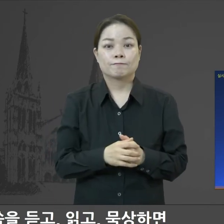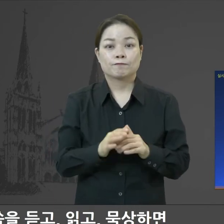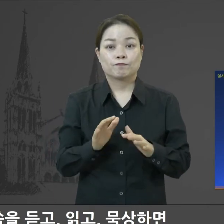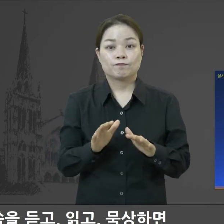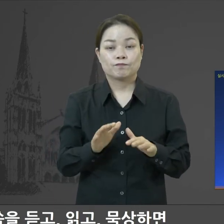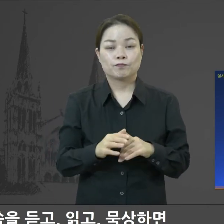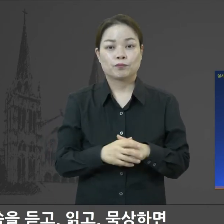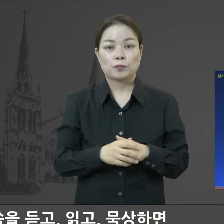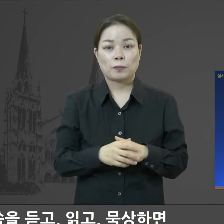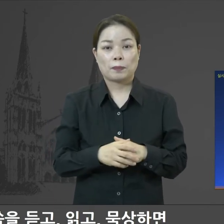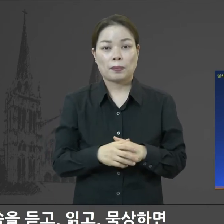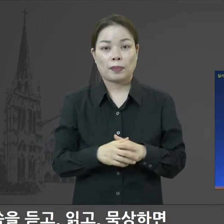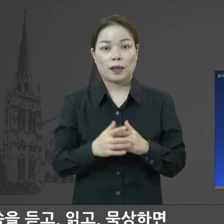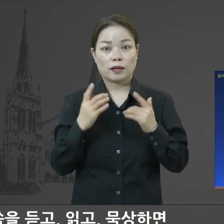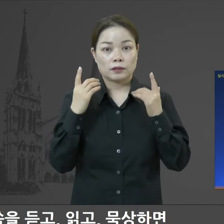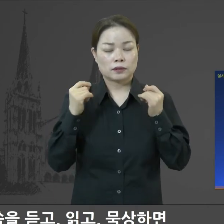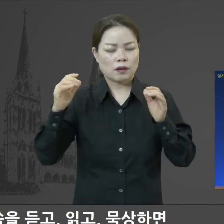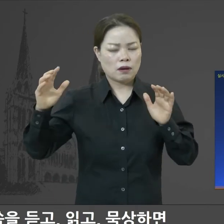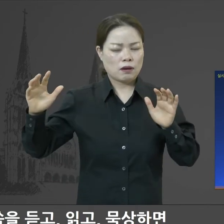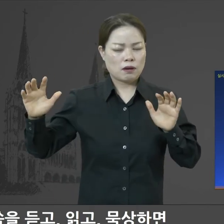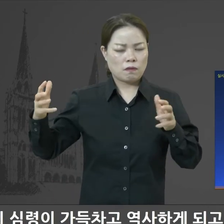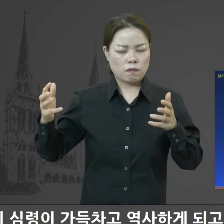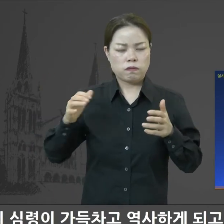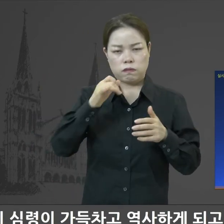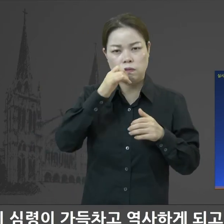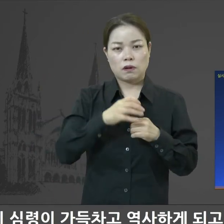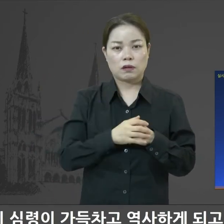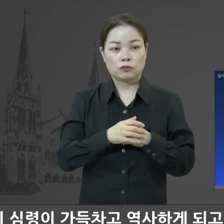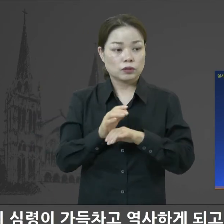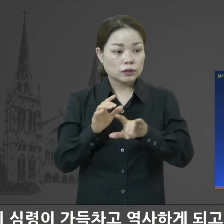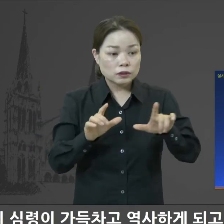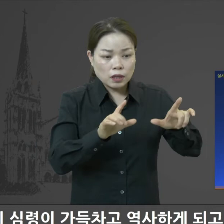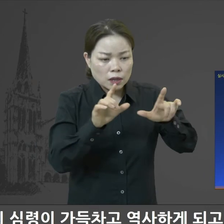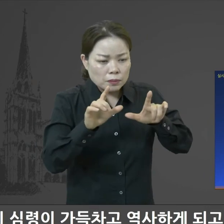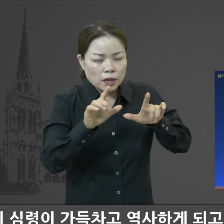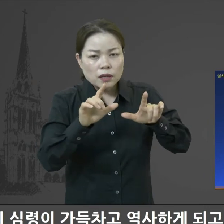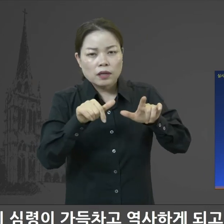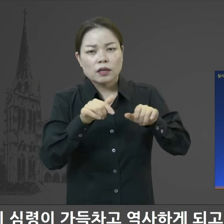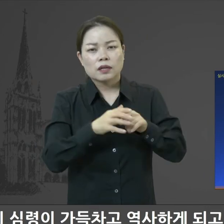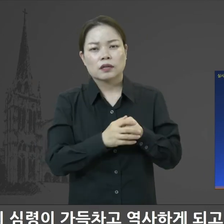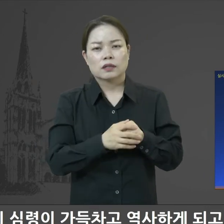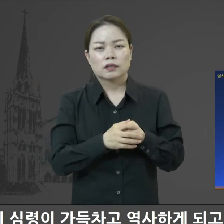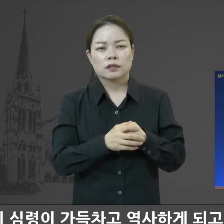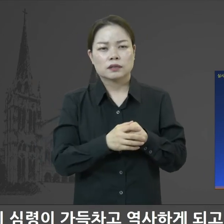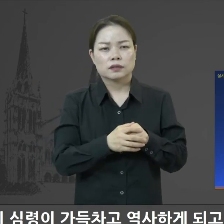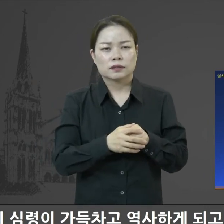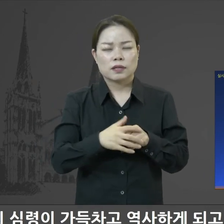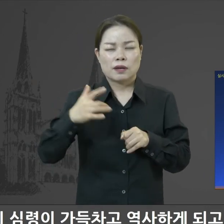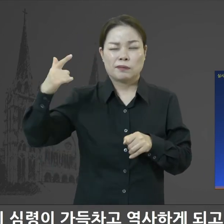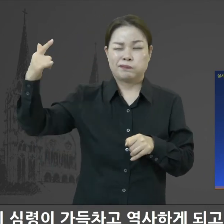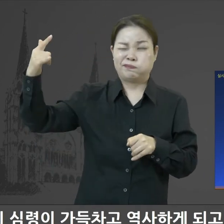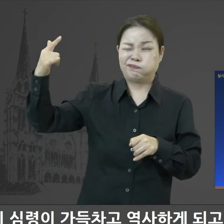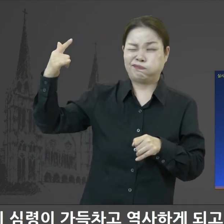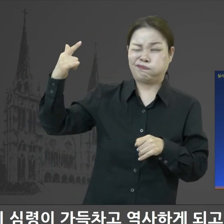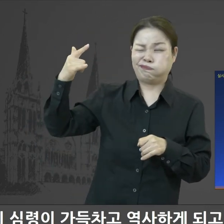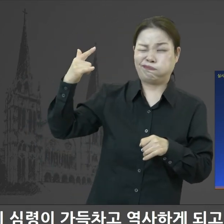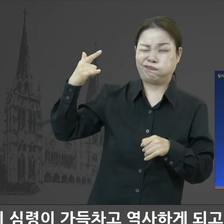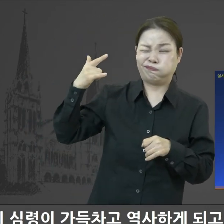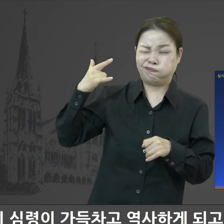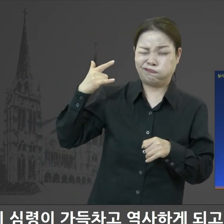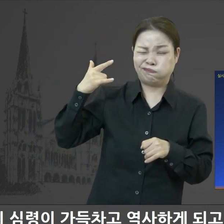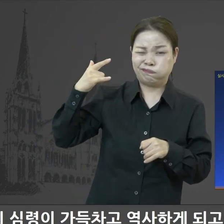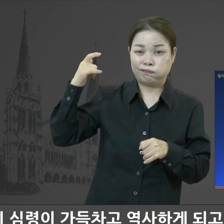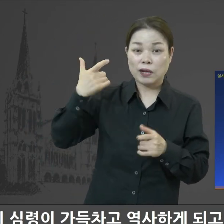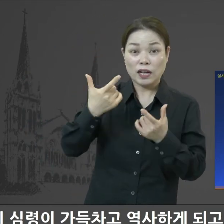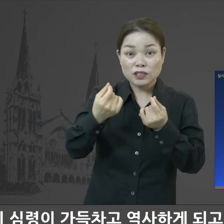한 해도 여전히 바람은 불 것입니다. 우리 삶의 현장에 여전히 강렬한 태양빛이 우리를 힘들게 할 수도